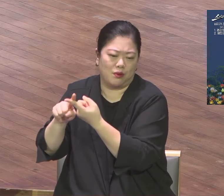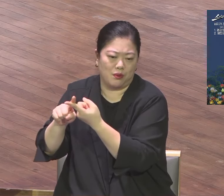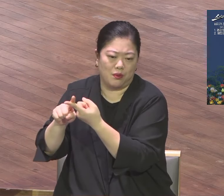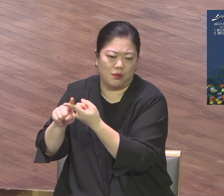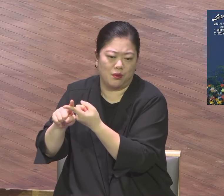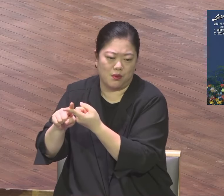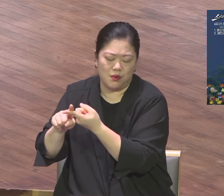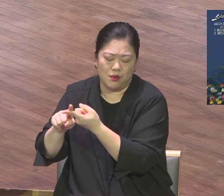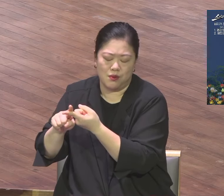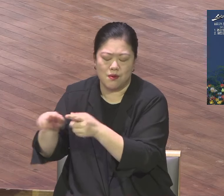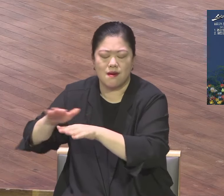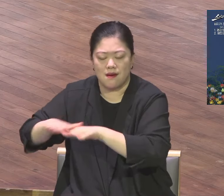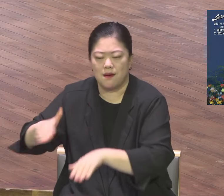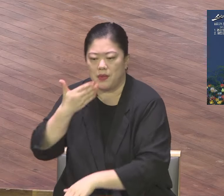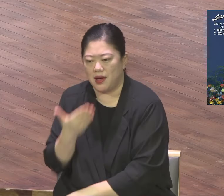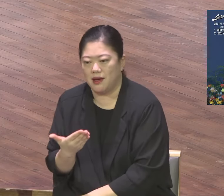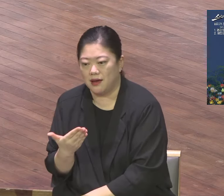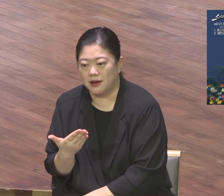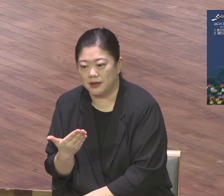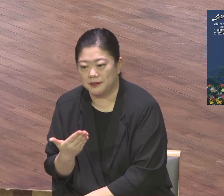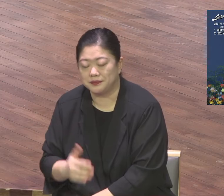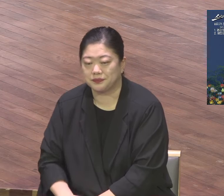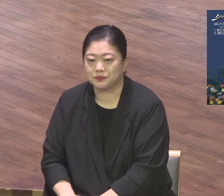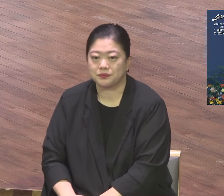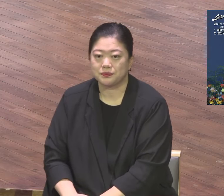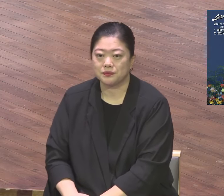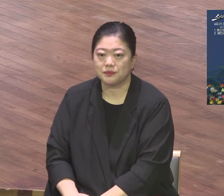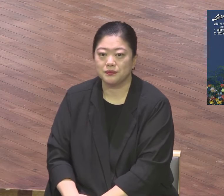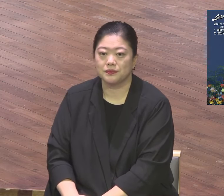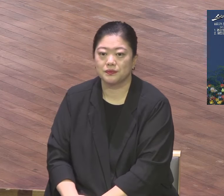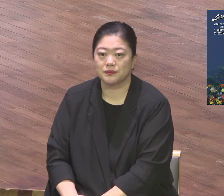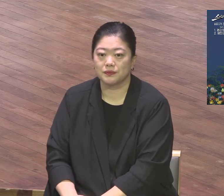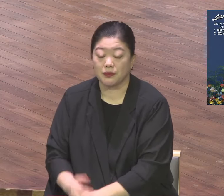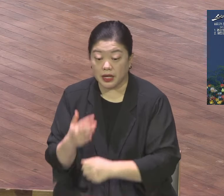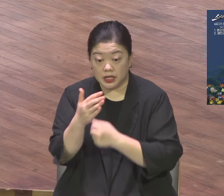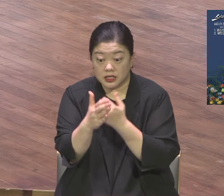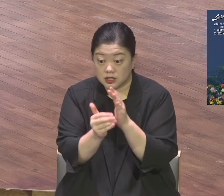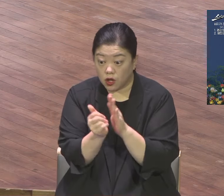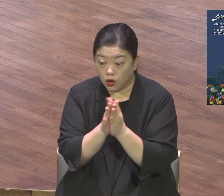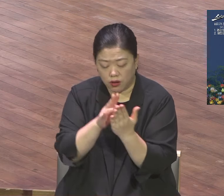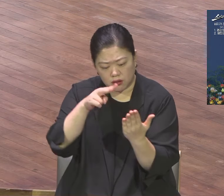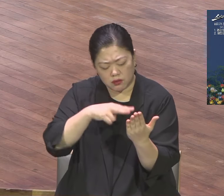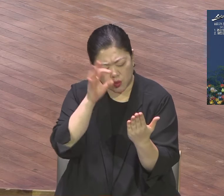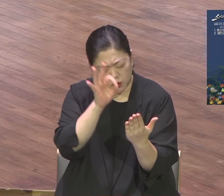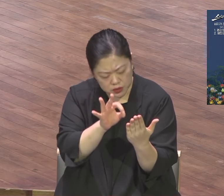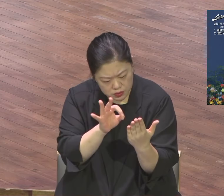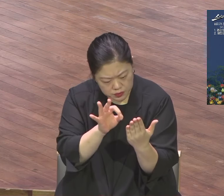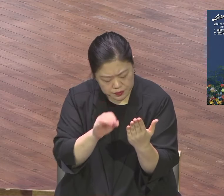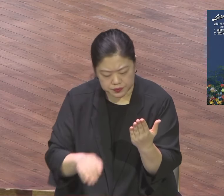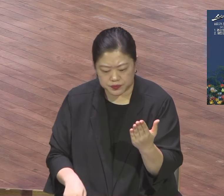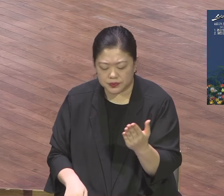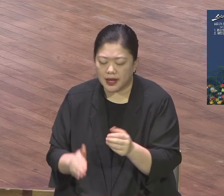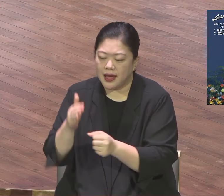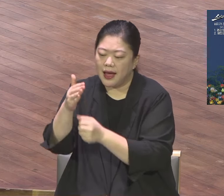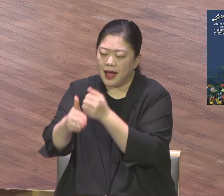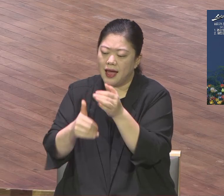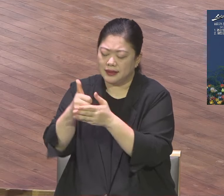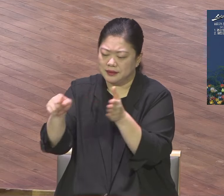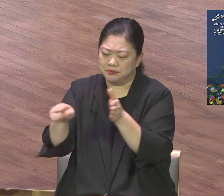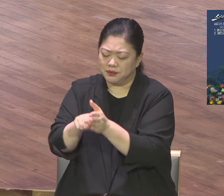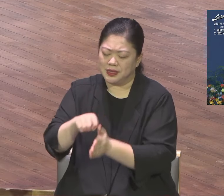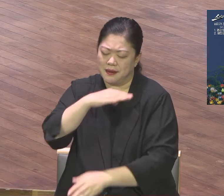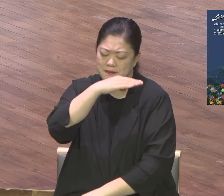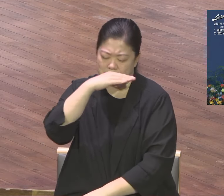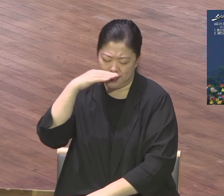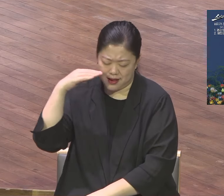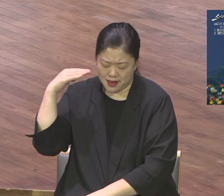성경에는요 많은 인물들이 나오는데 그 중에서 하나님을 영원히 신뢰하는 모습을 보인